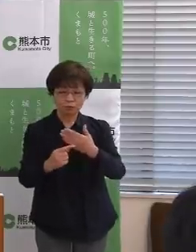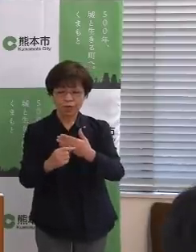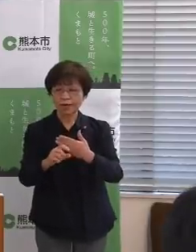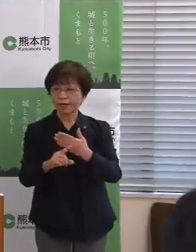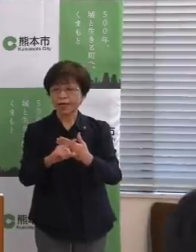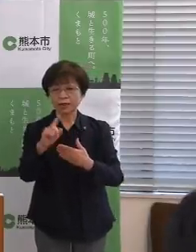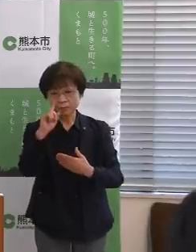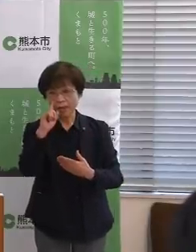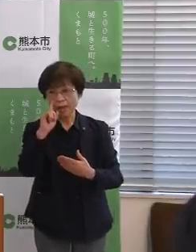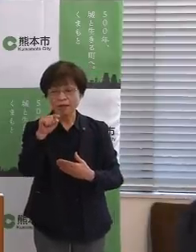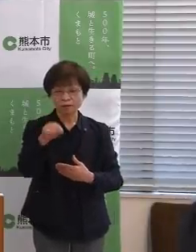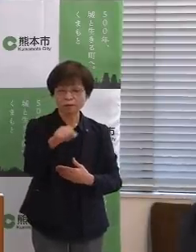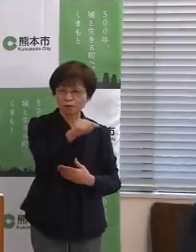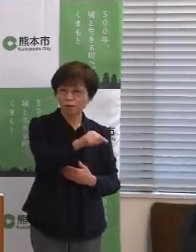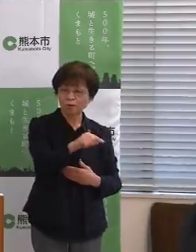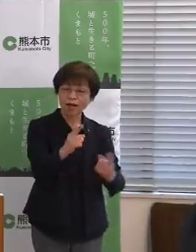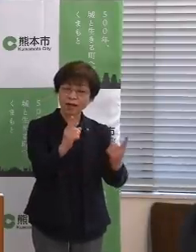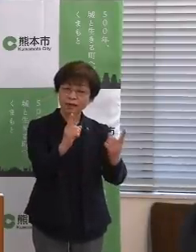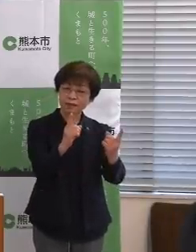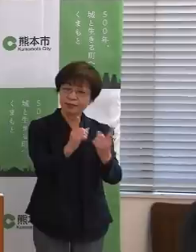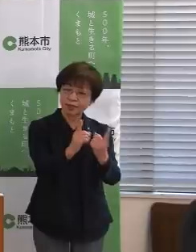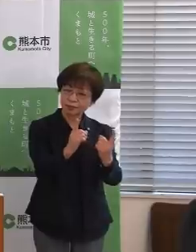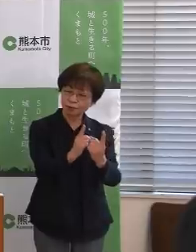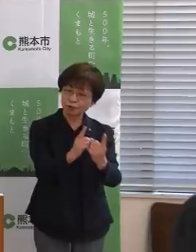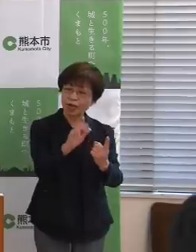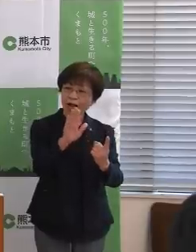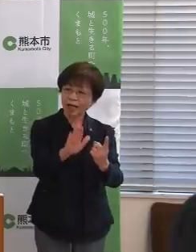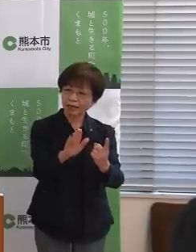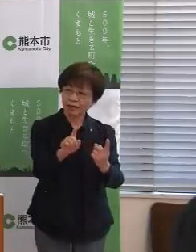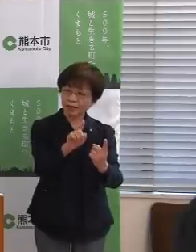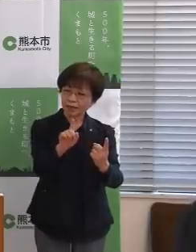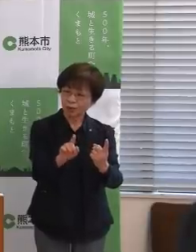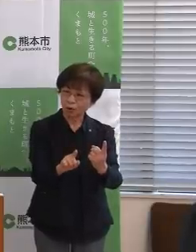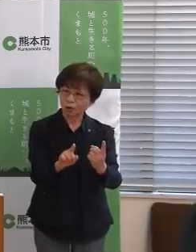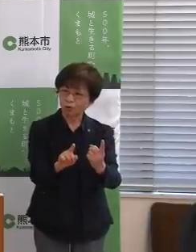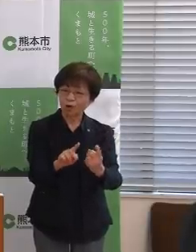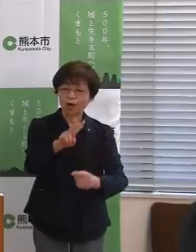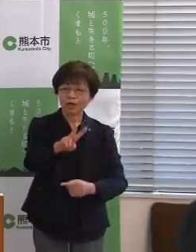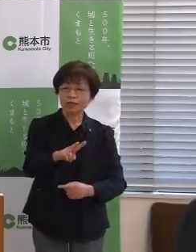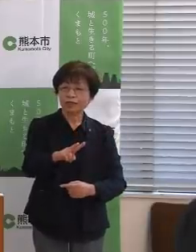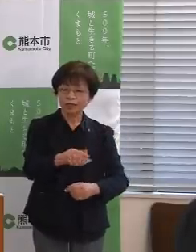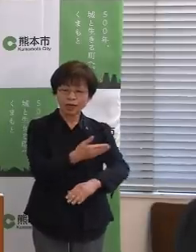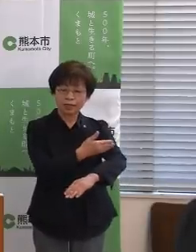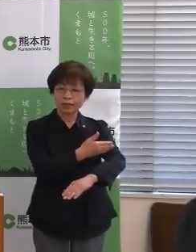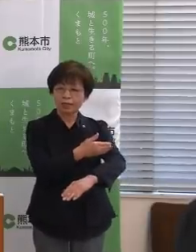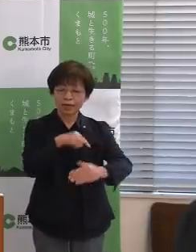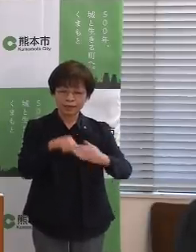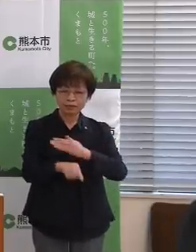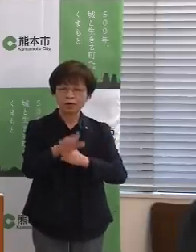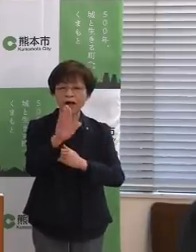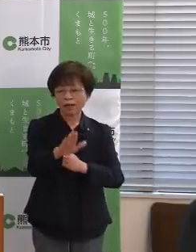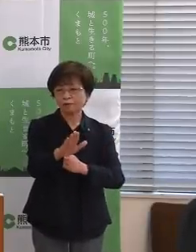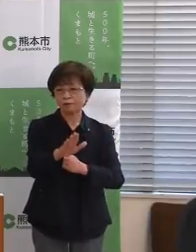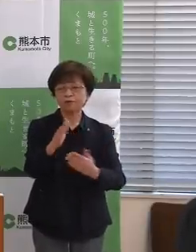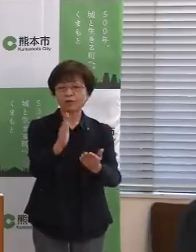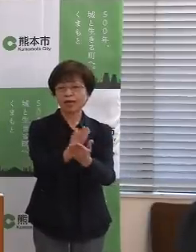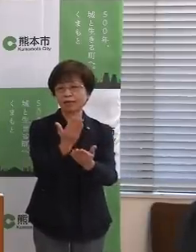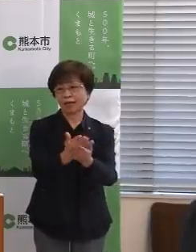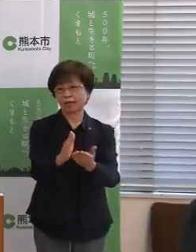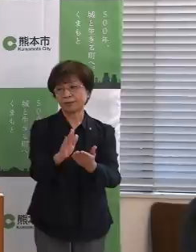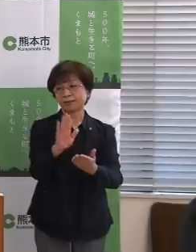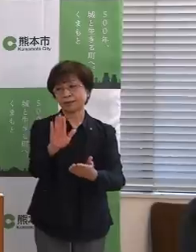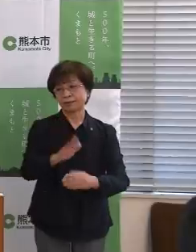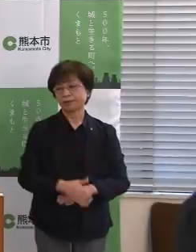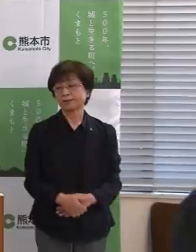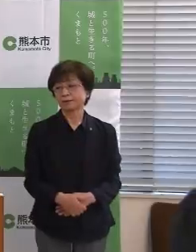れは接点があったということで、これはリンクありというふうに判断をさせていただいたというのが今の時